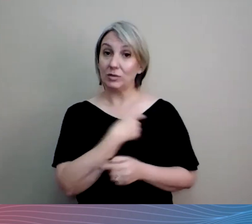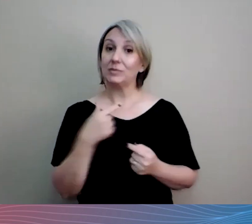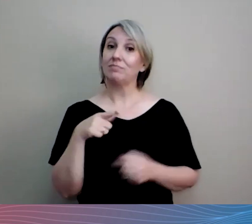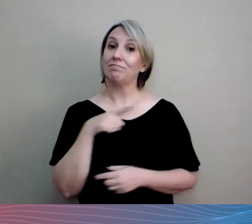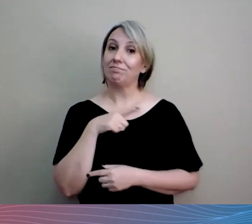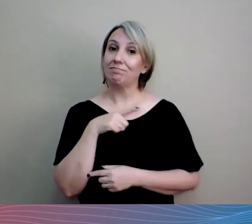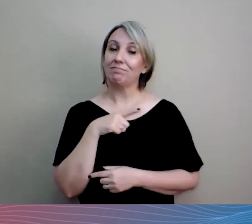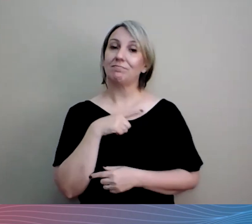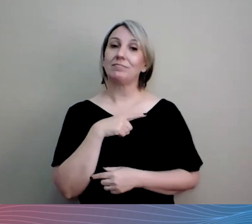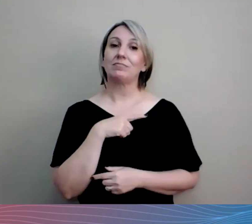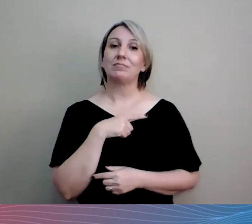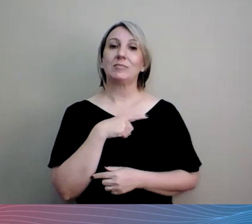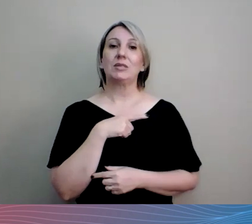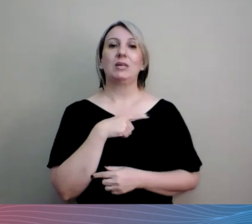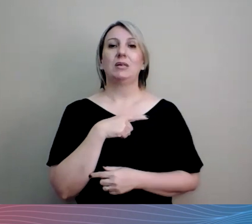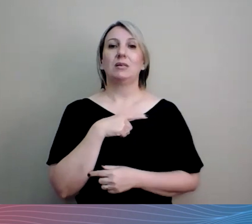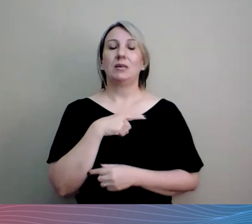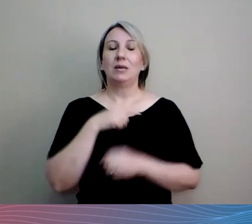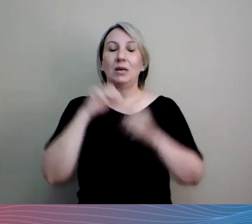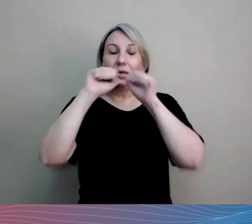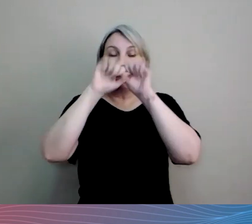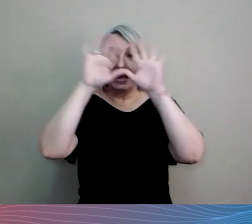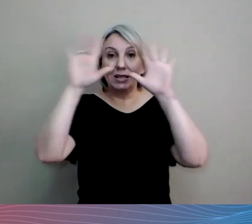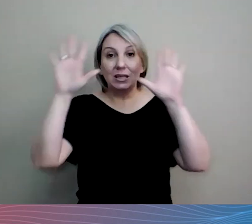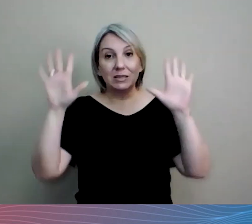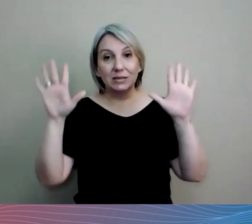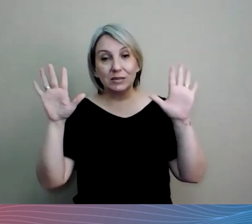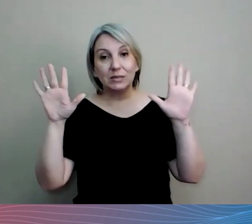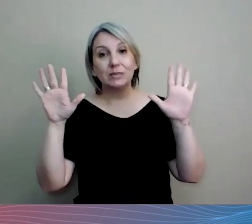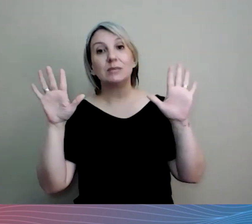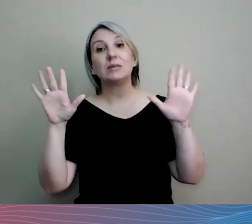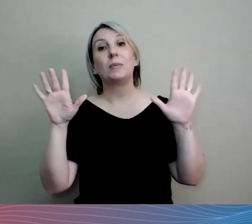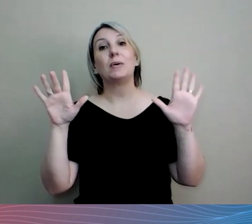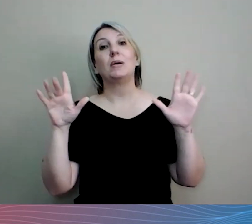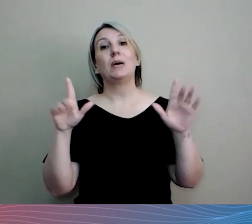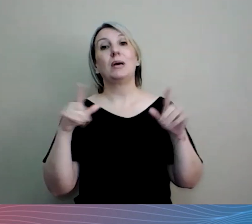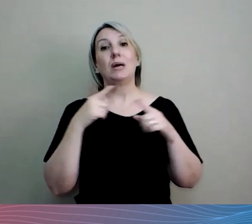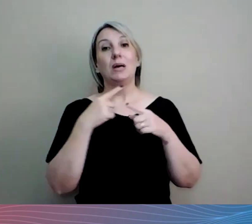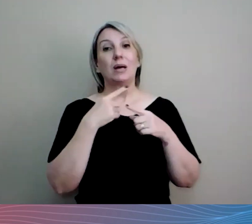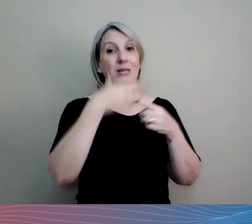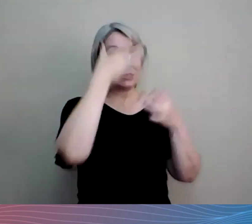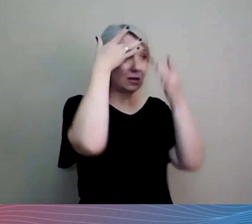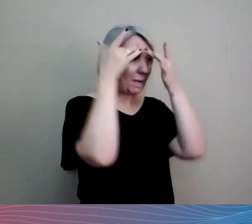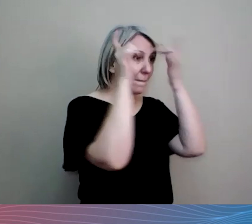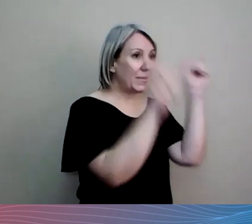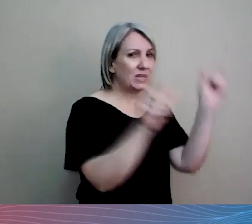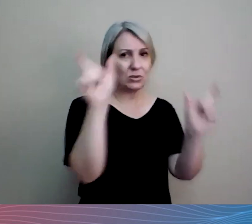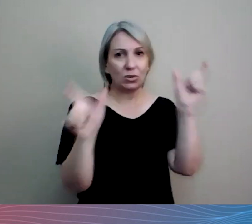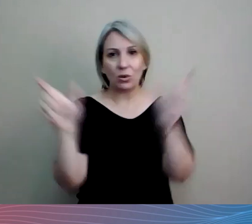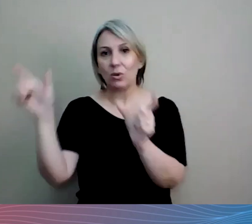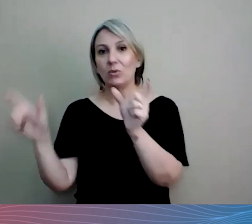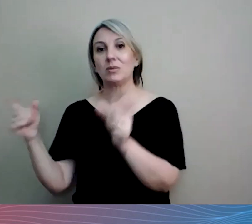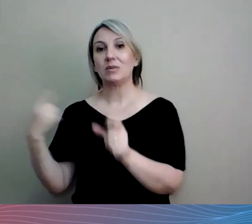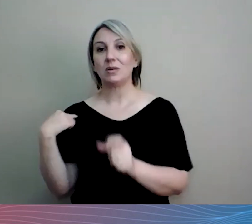ter clareza, e as pessoas com que nós pregamos o Evangelho, nós trouxemos